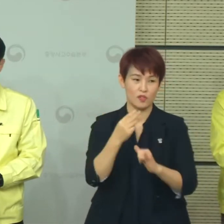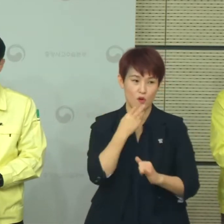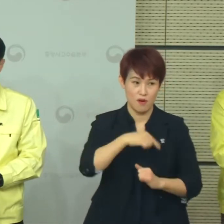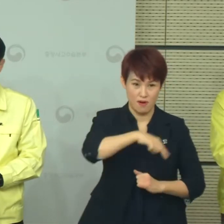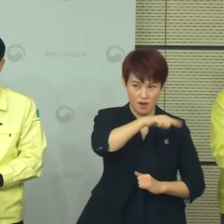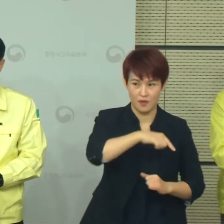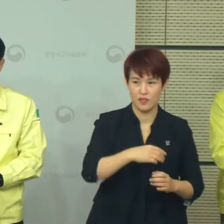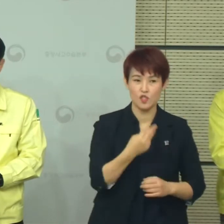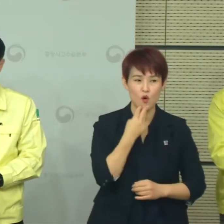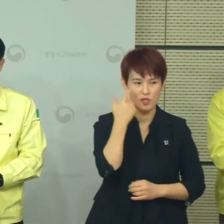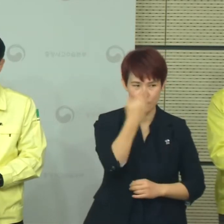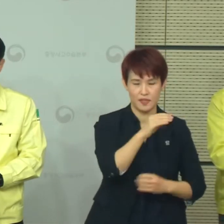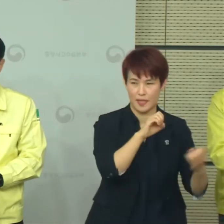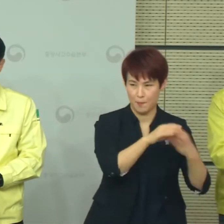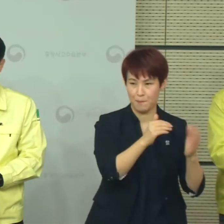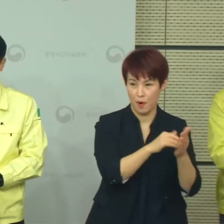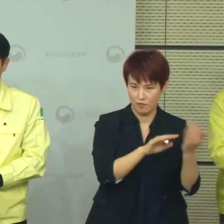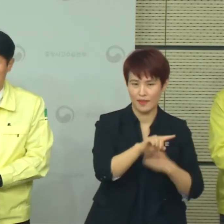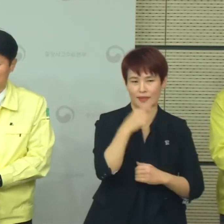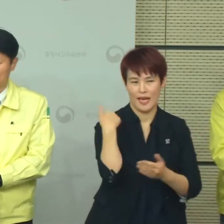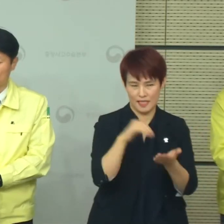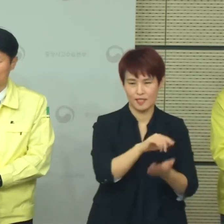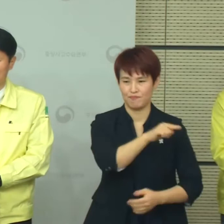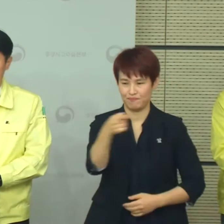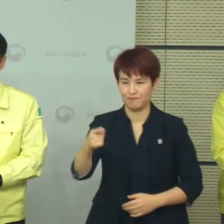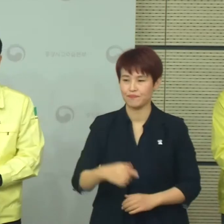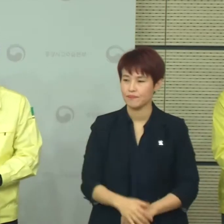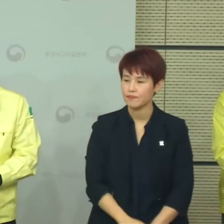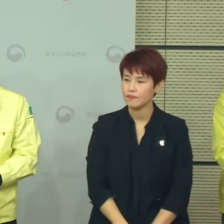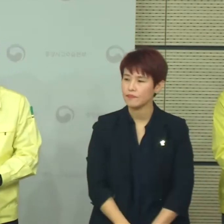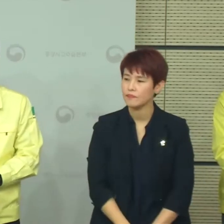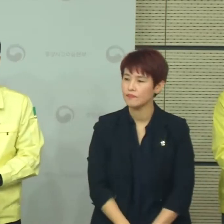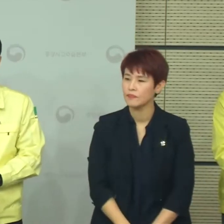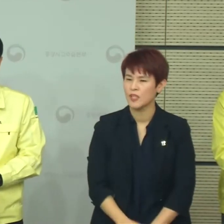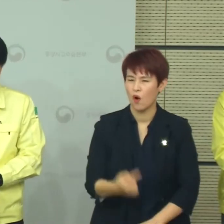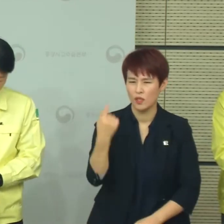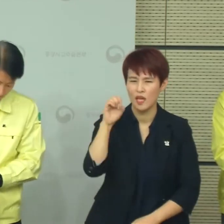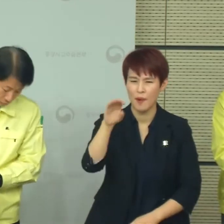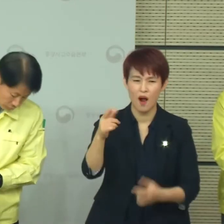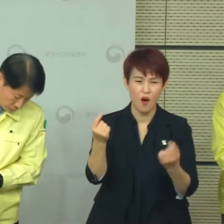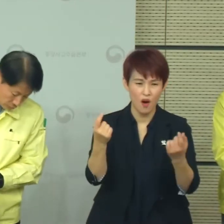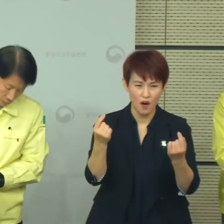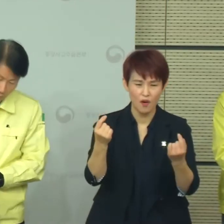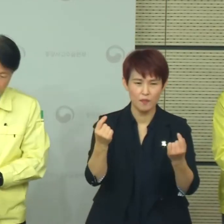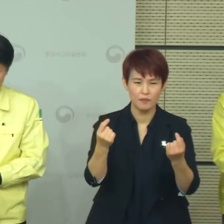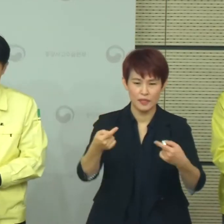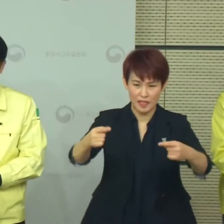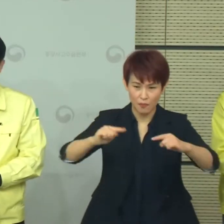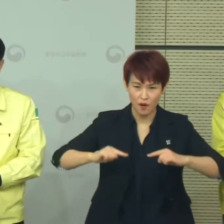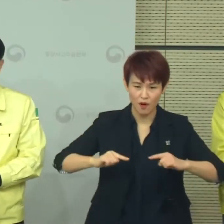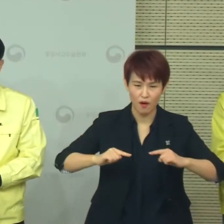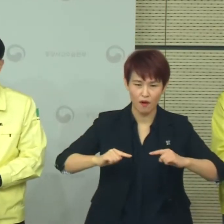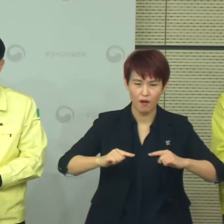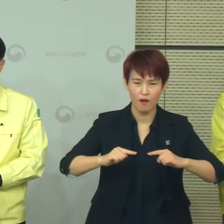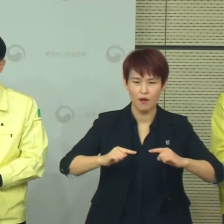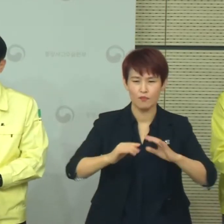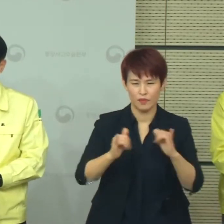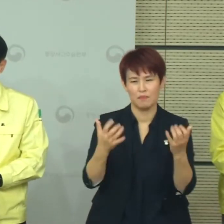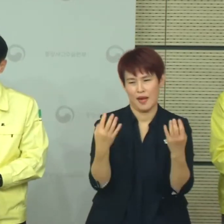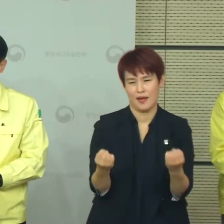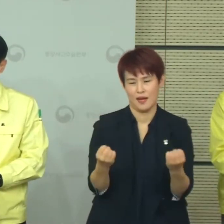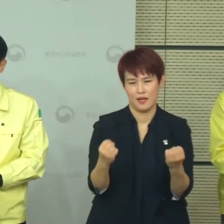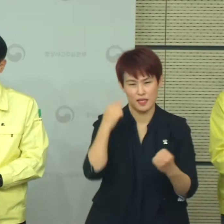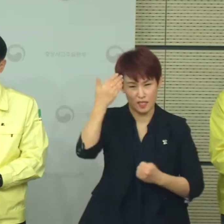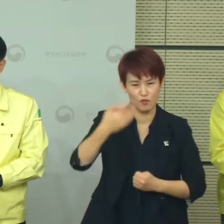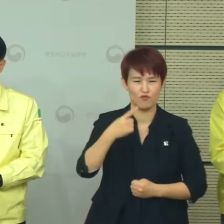하겠습니다. 질문은 다 받을 테니까 그 부분은 걱정하지 마시고요. 다만 어제 말씀드렸듯이 참석하신 기자님들이 많습니다.